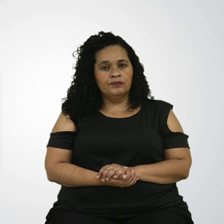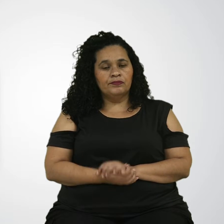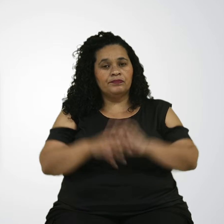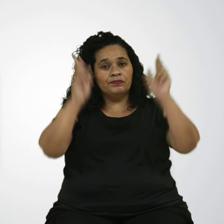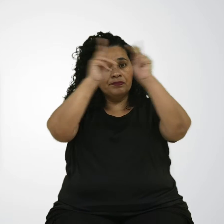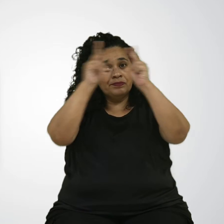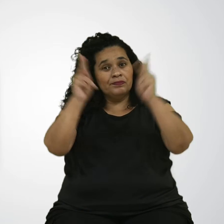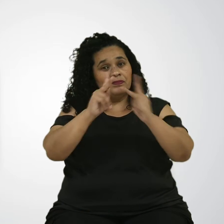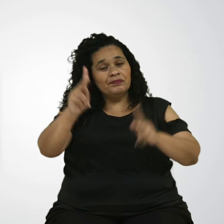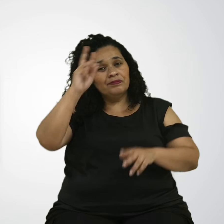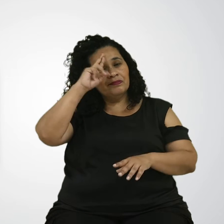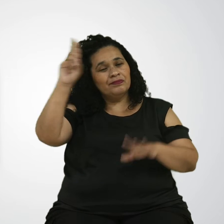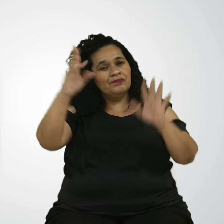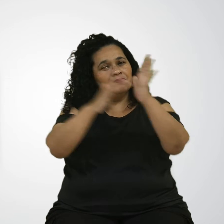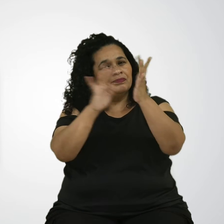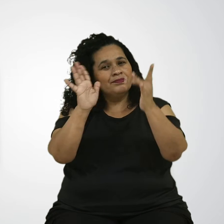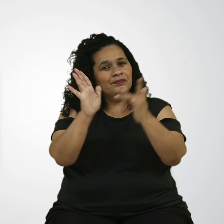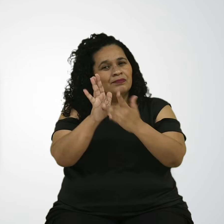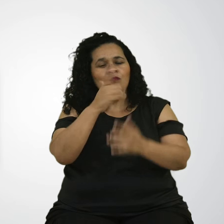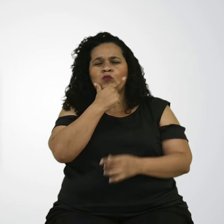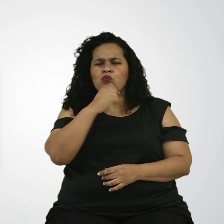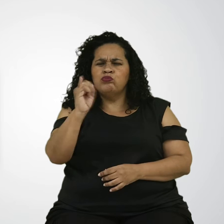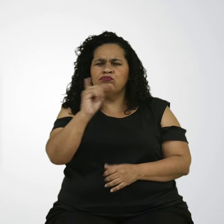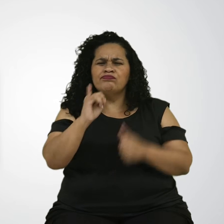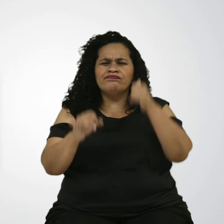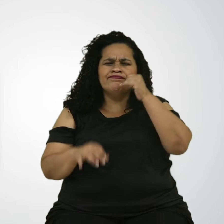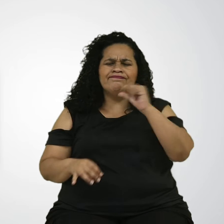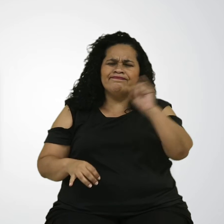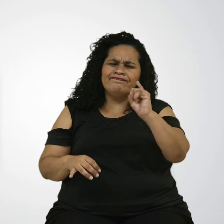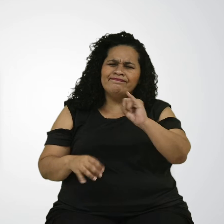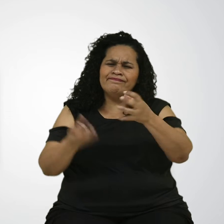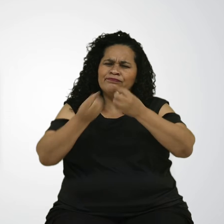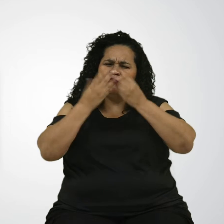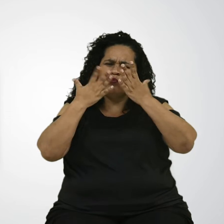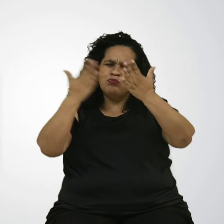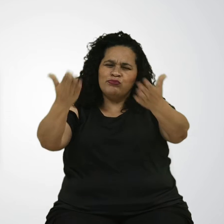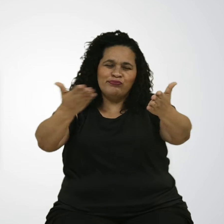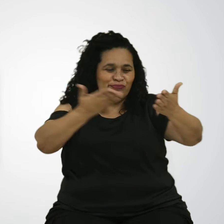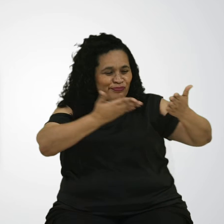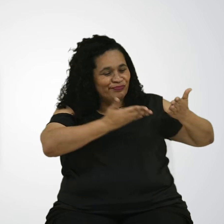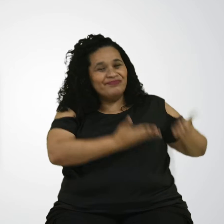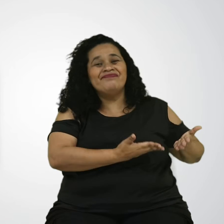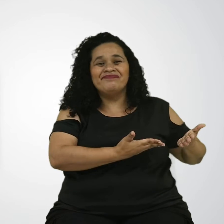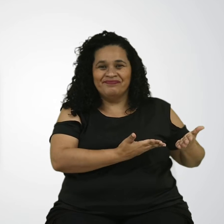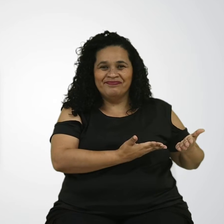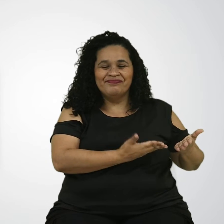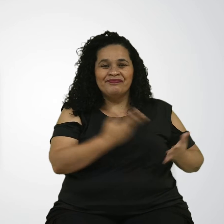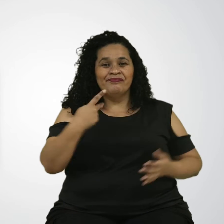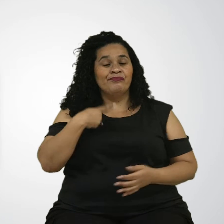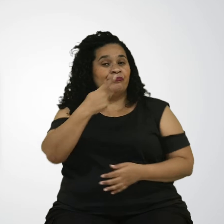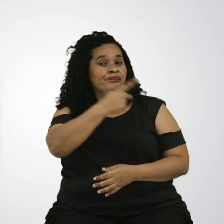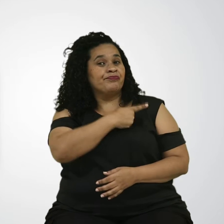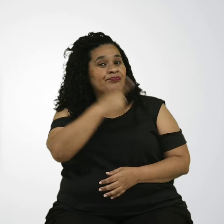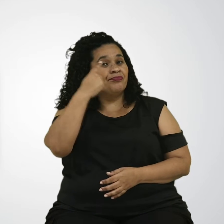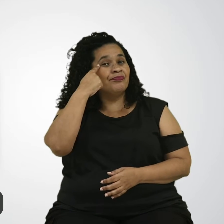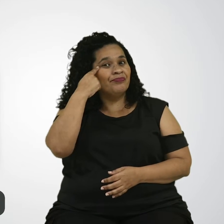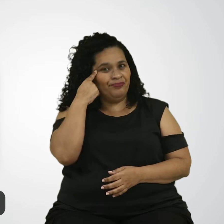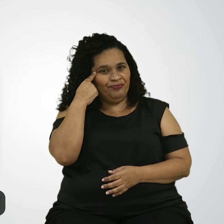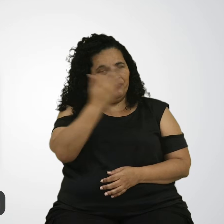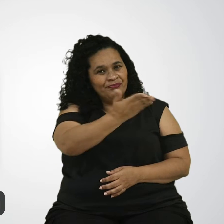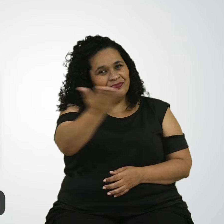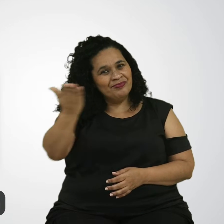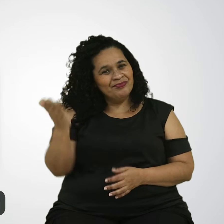A paz do Senhor Jesus, meu irmão, minha irmã, sejam todos muito bem-vindos. Eu sou o pastor Samuel e você está